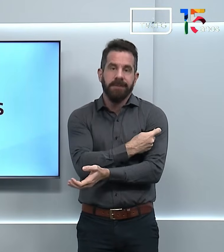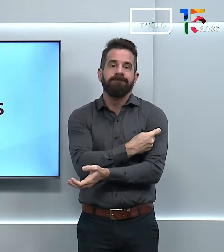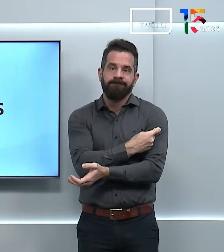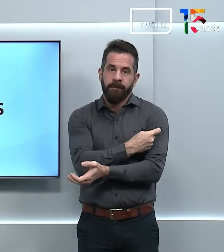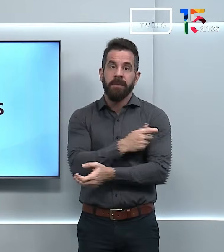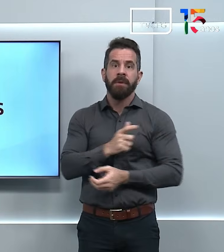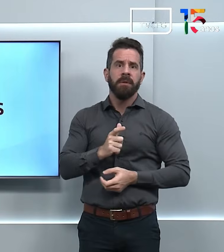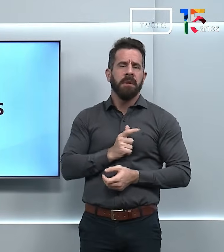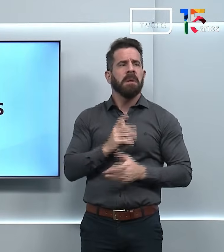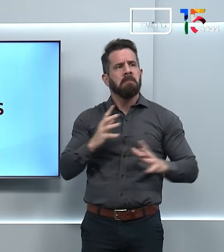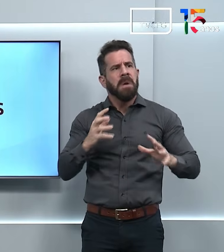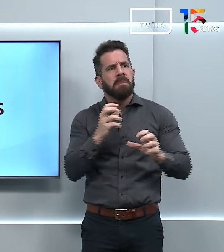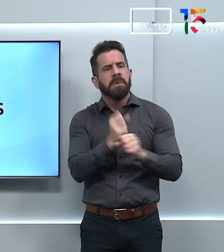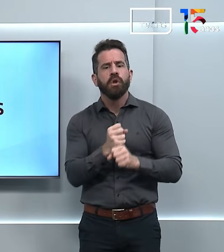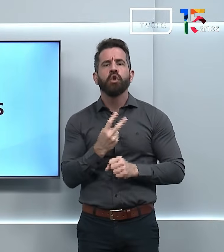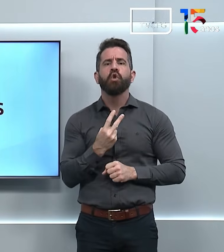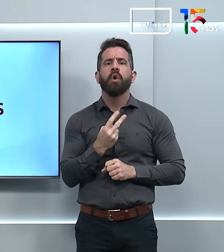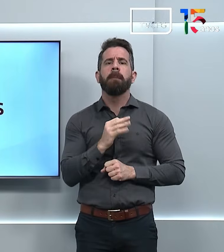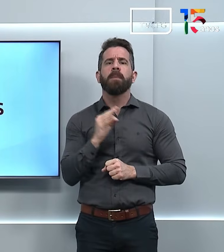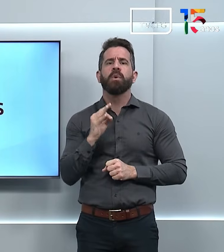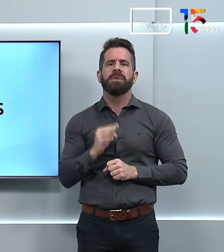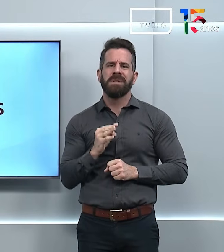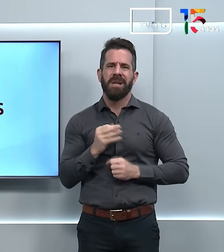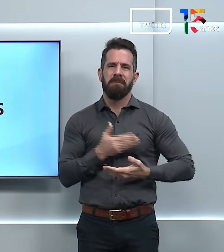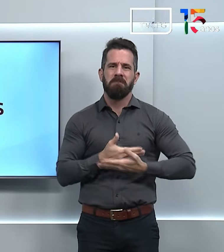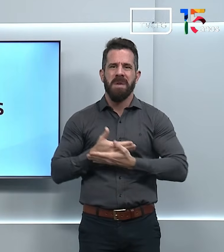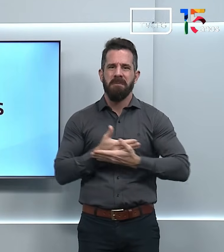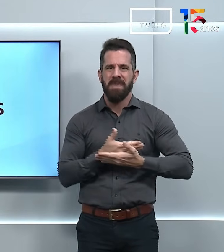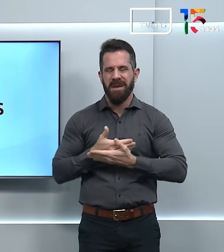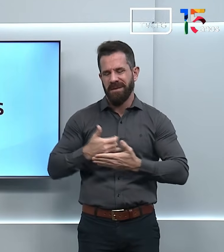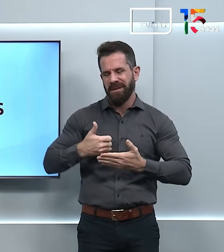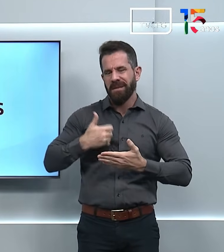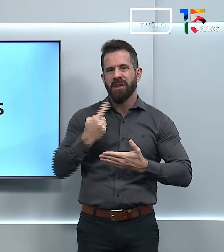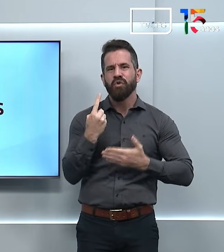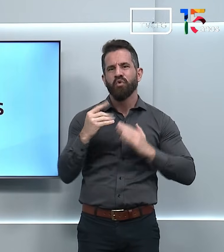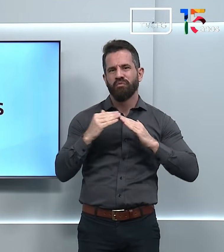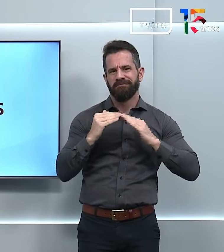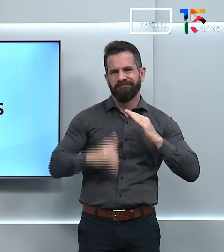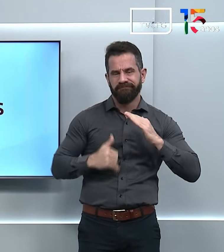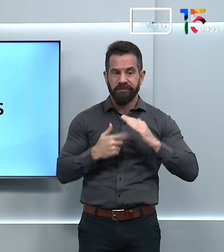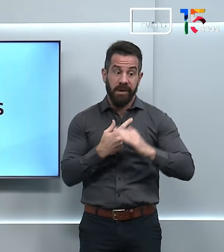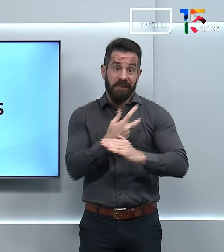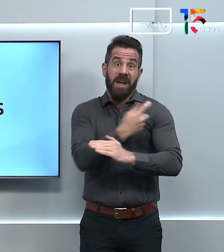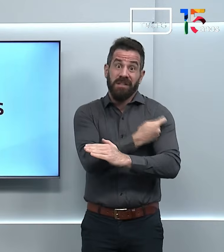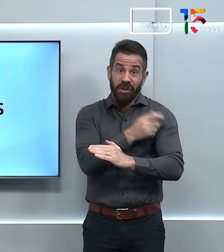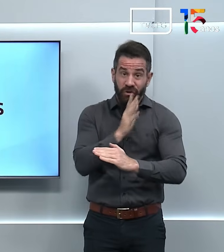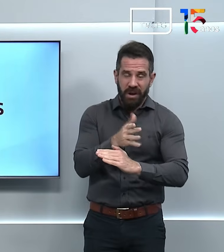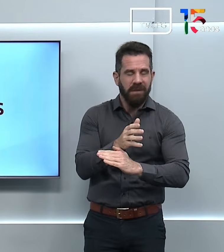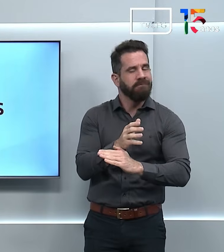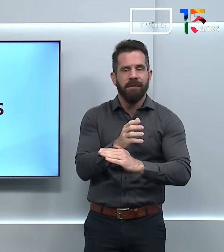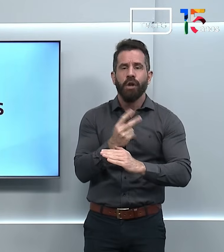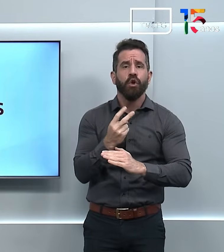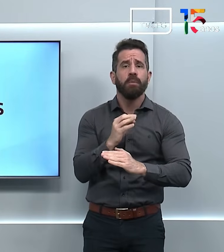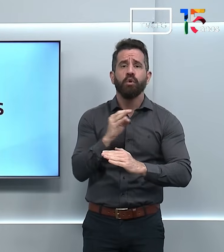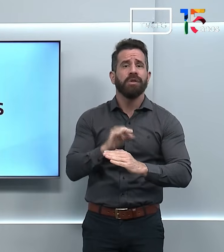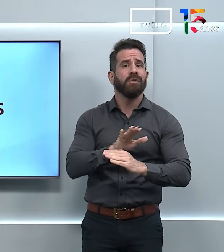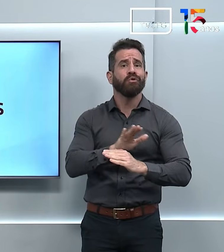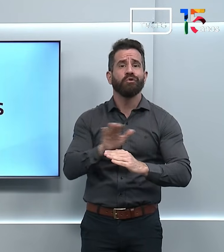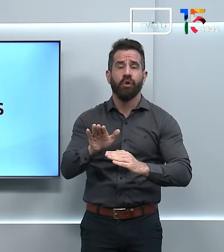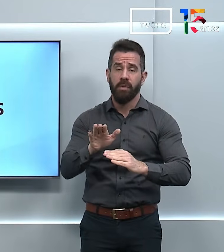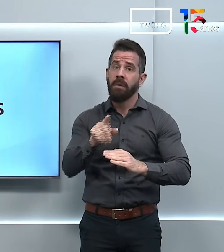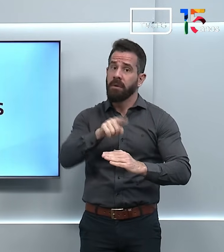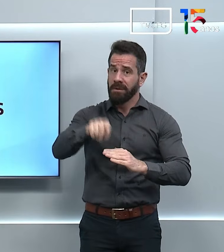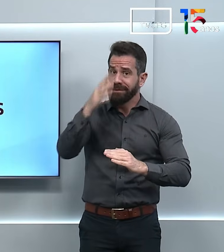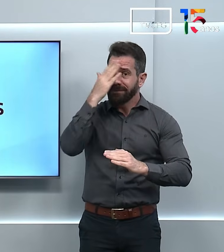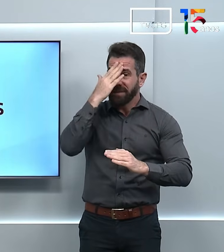de 2% dos bebês com menos de 1 ano de idade, por exemplo, foram vacinados. O risco de complicações é grande,